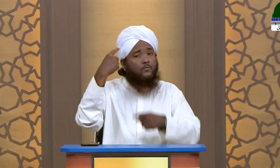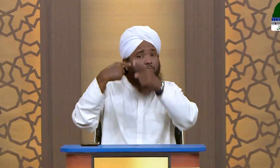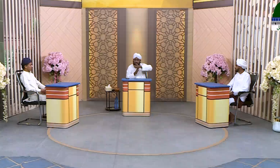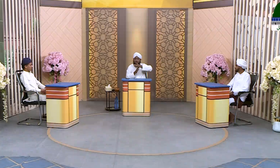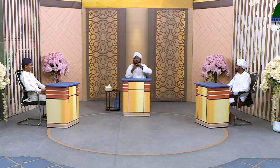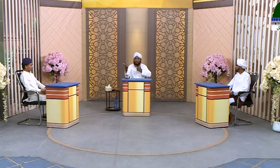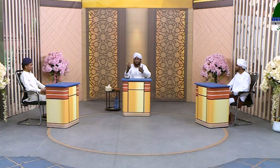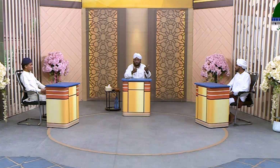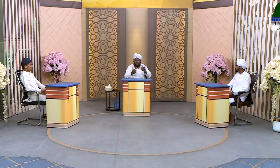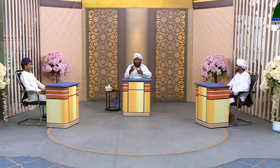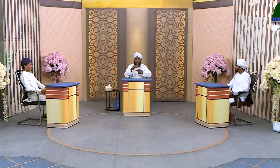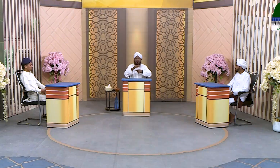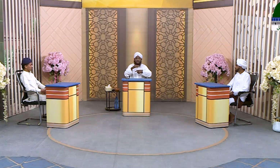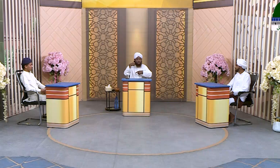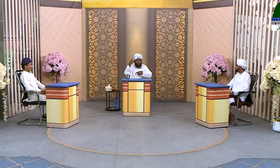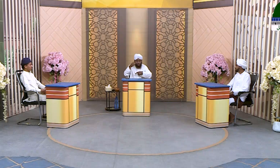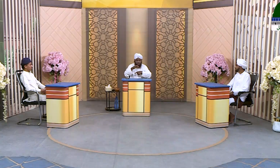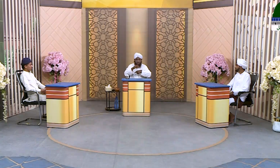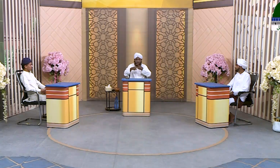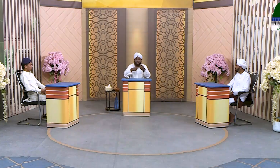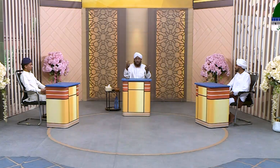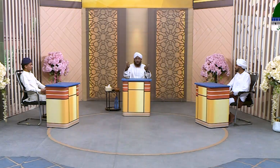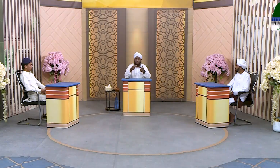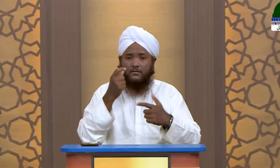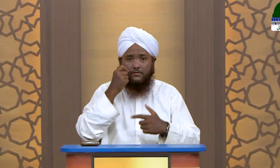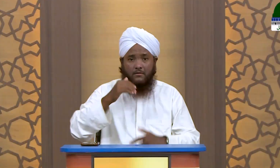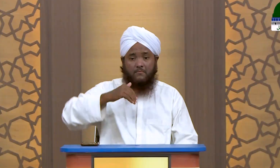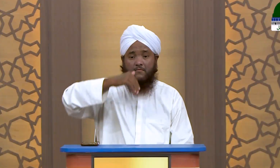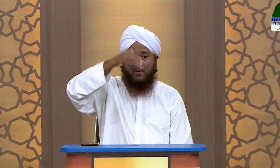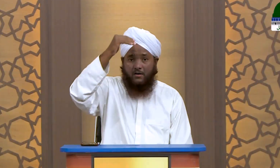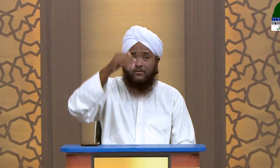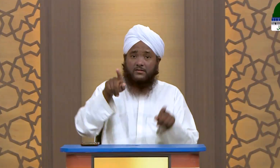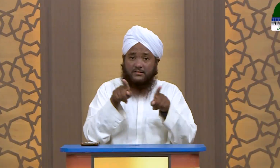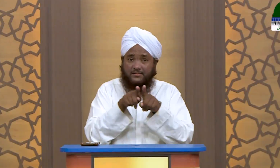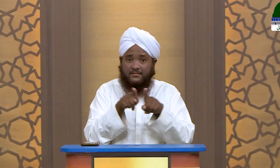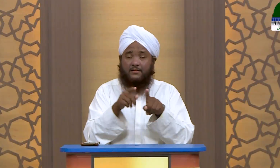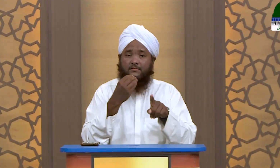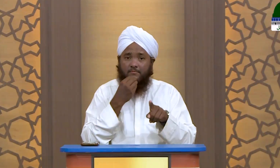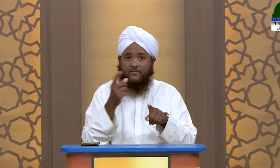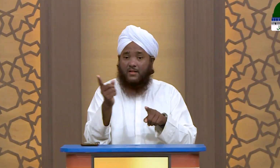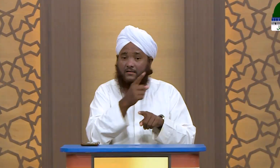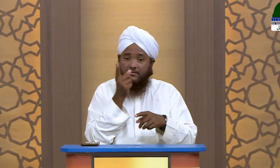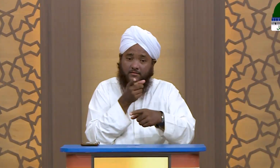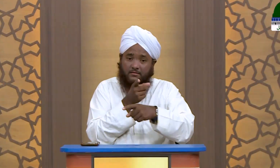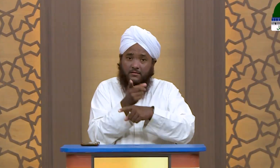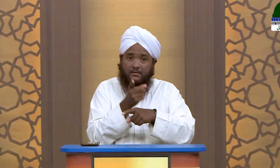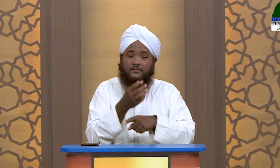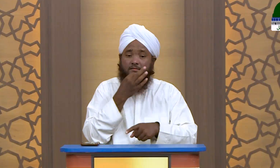اپنے متعلقین و محبین کو بڑوں کے ساتھ ادب و احترام سے پیش آنے اور ان کی عزت کرنے کی